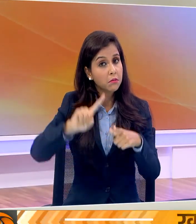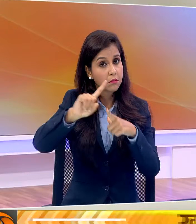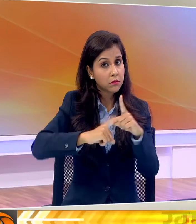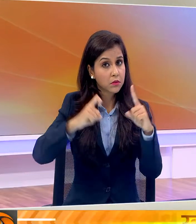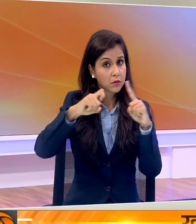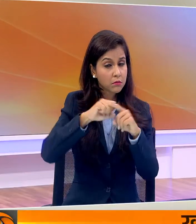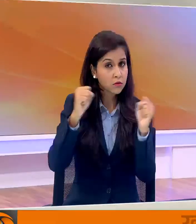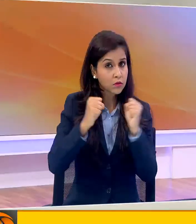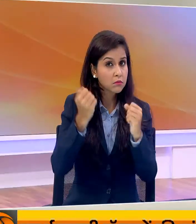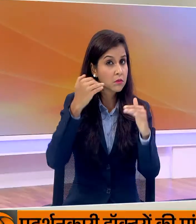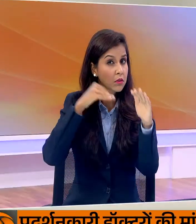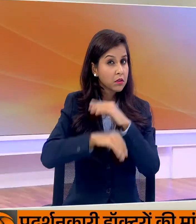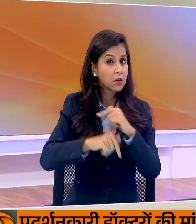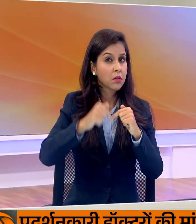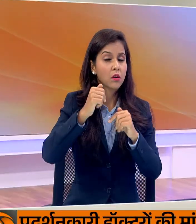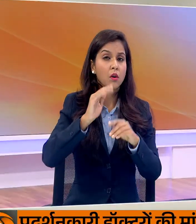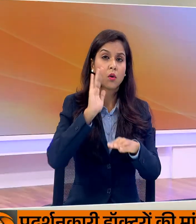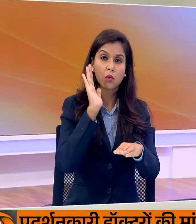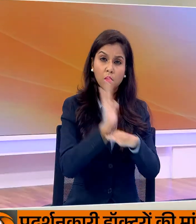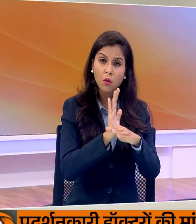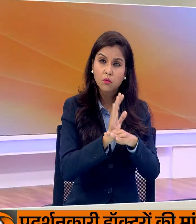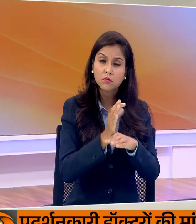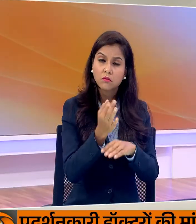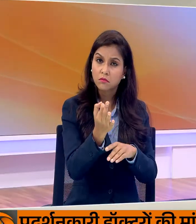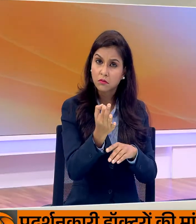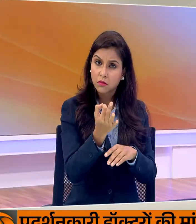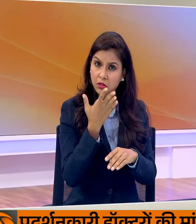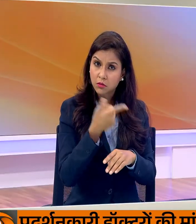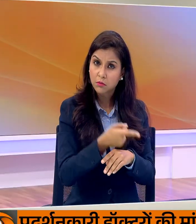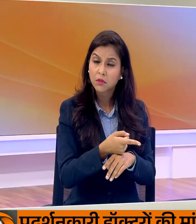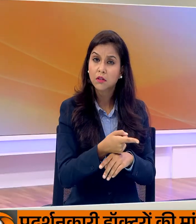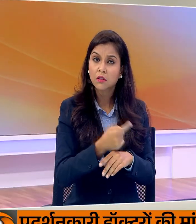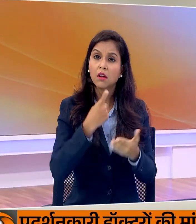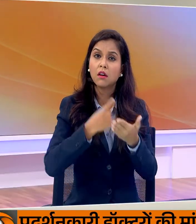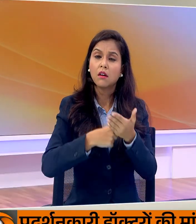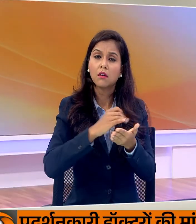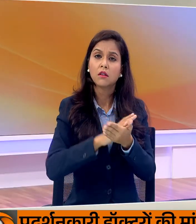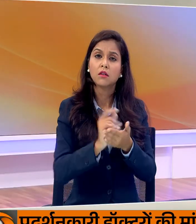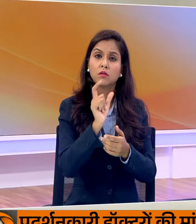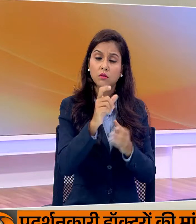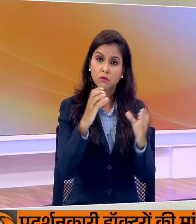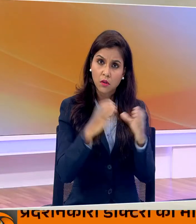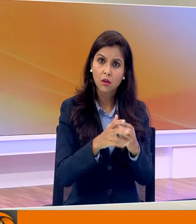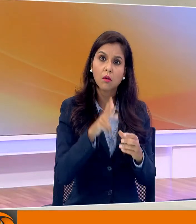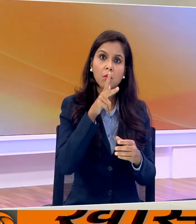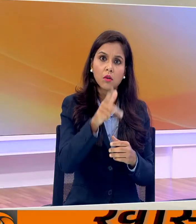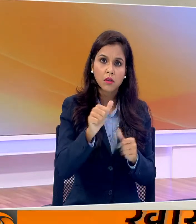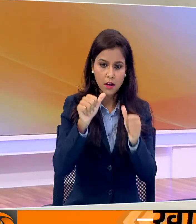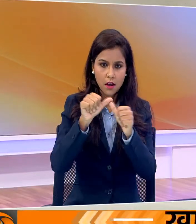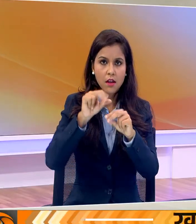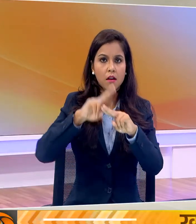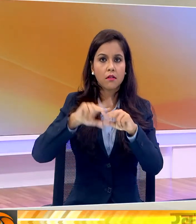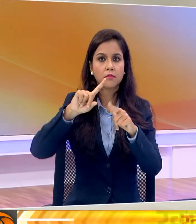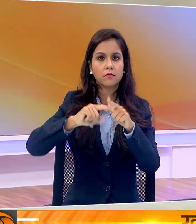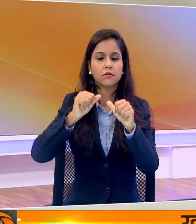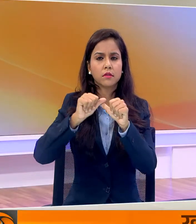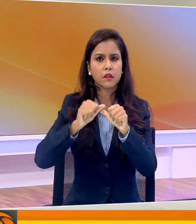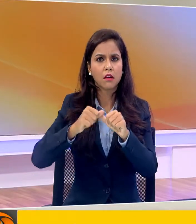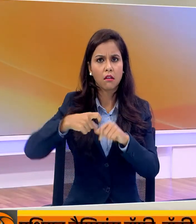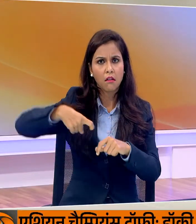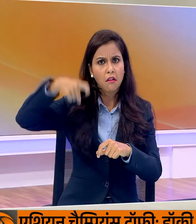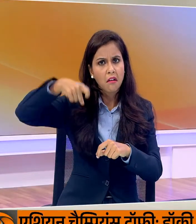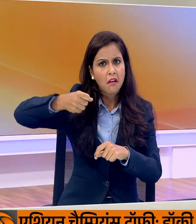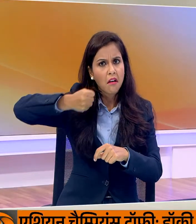चुनाव में कांग्रेस के मुख्य सहयोगी दल कहते हैं कि अफजल गुरु की हैंगिंग गलत